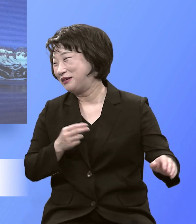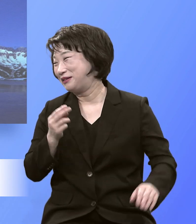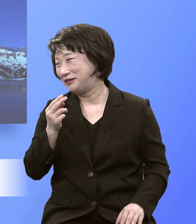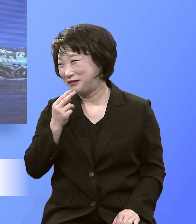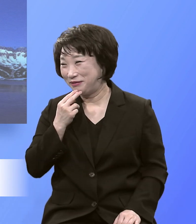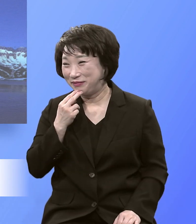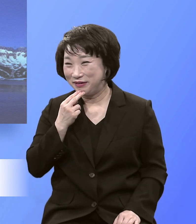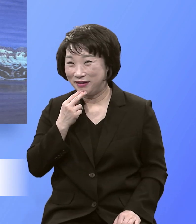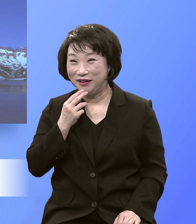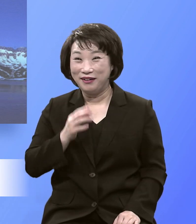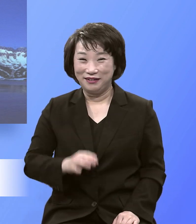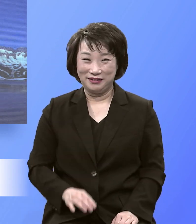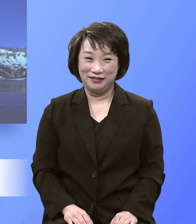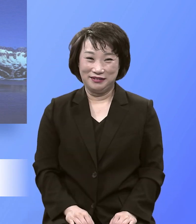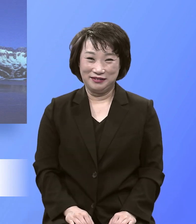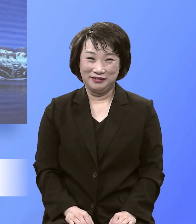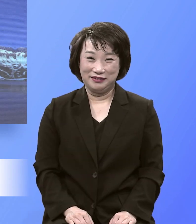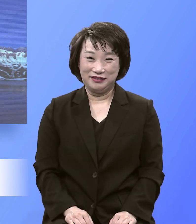전혀 없다.